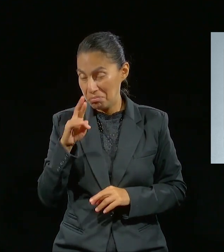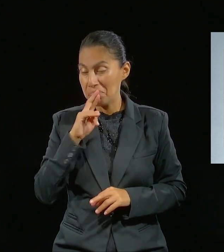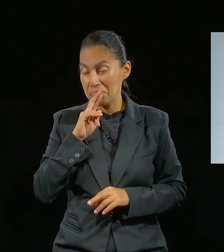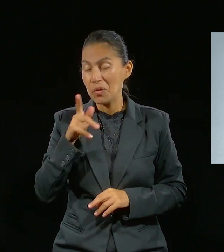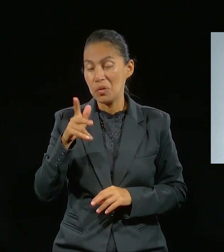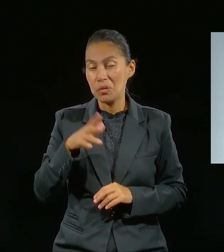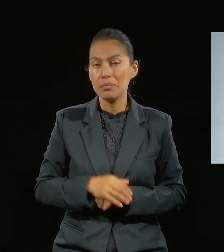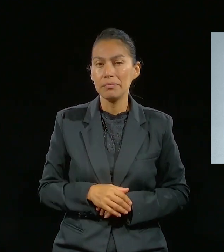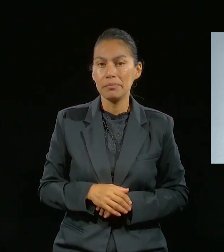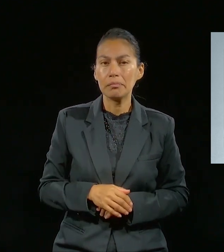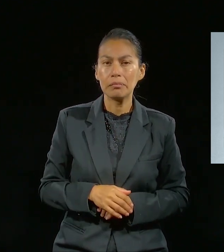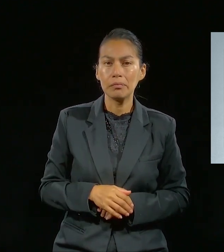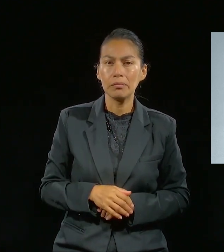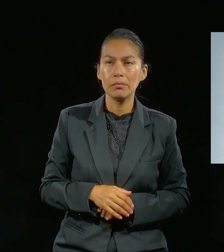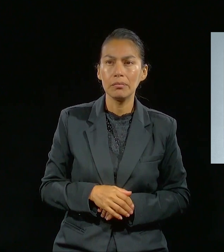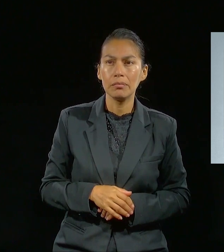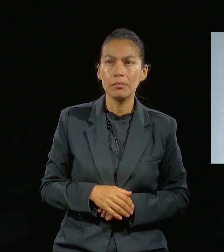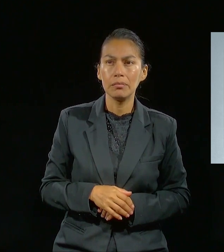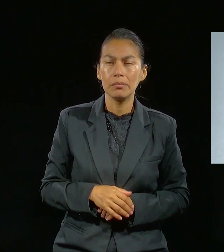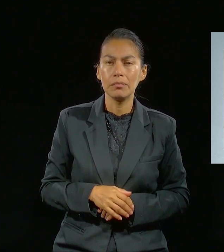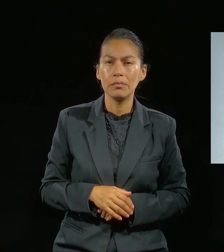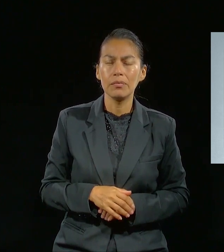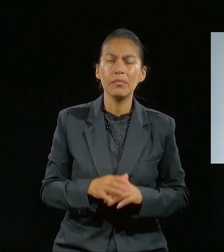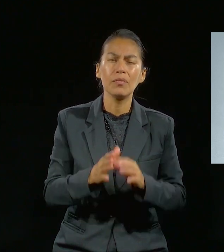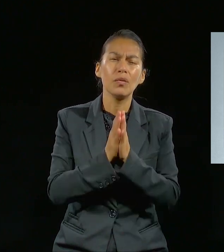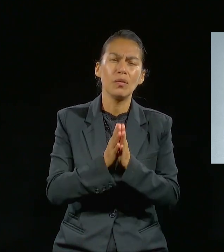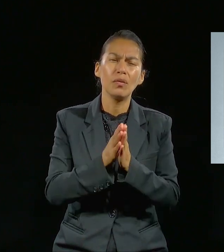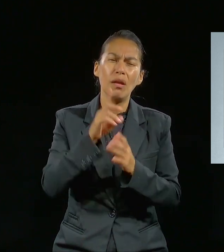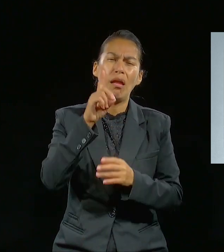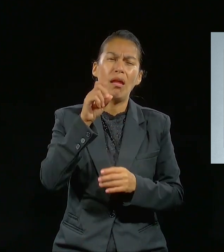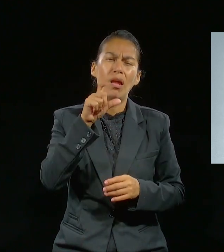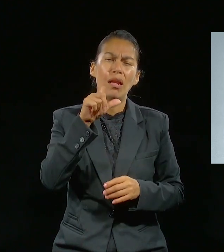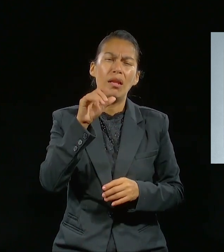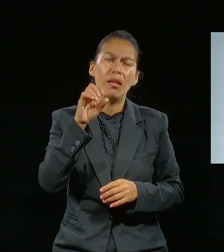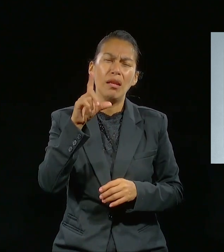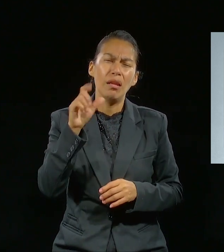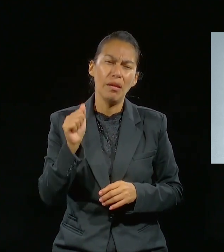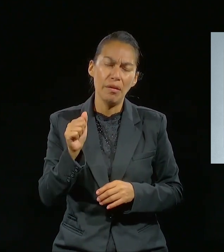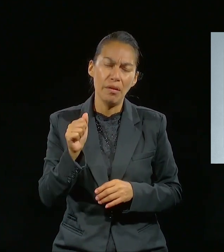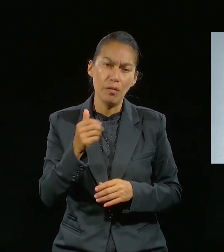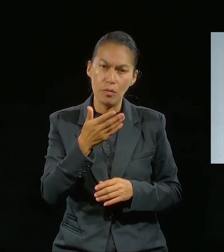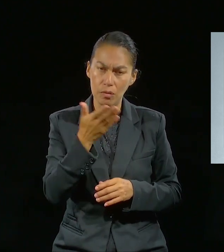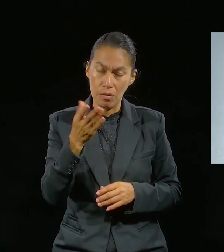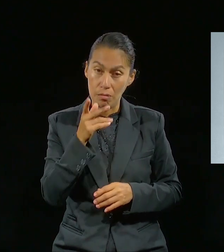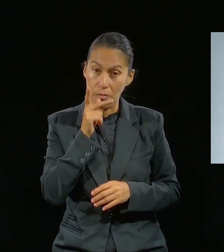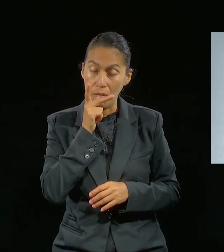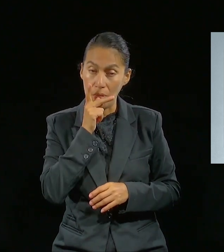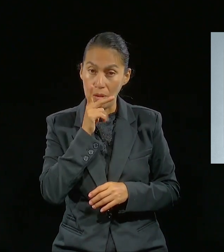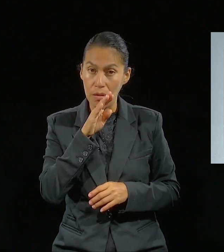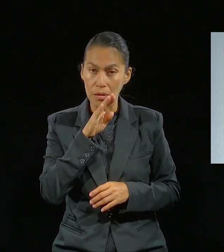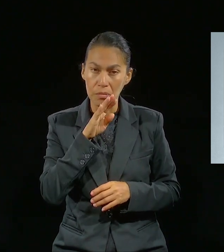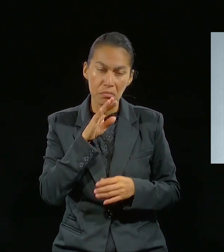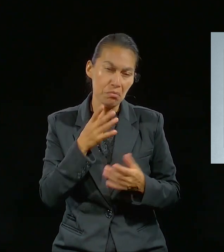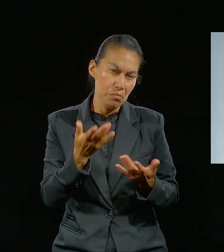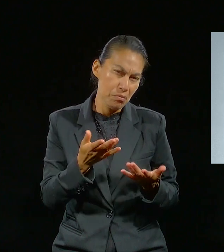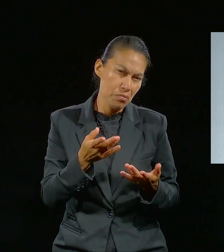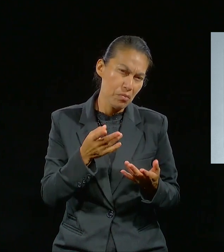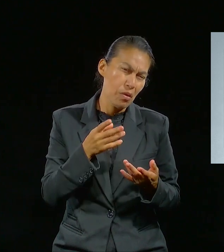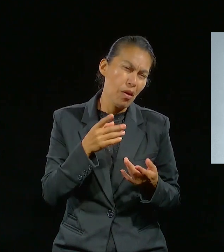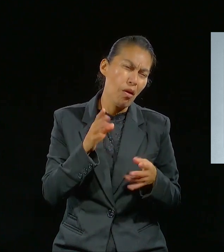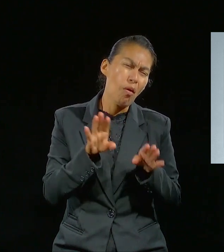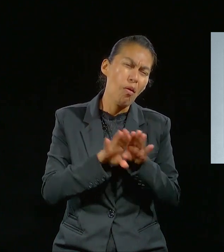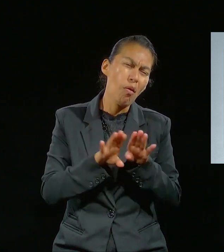mandó, la idónea. La Y oración. Dalila, cuéntenos como madre, como todos